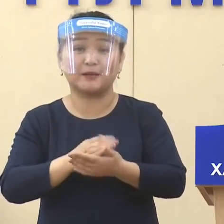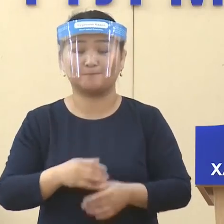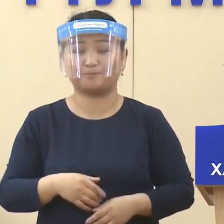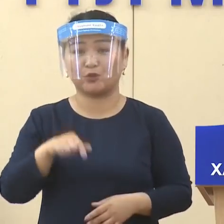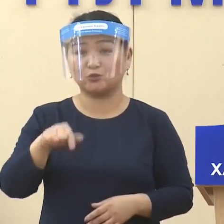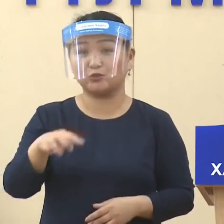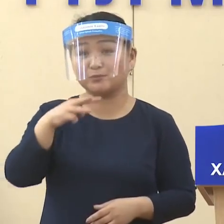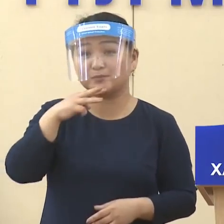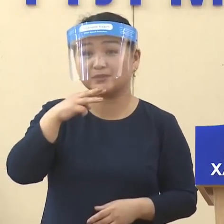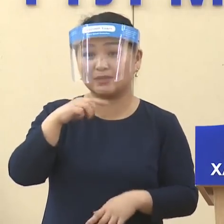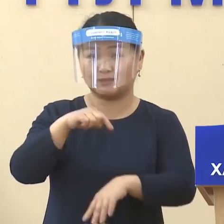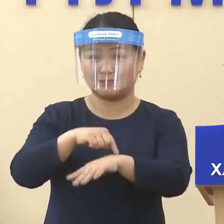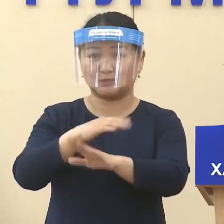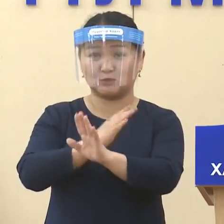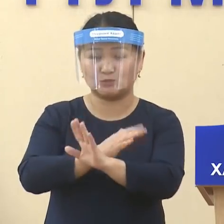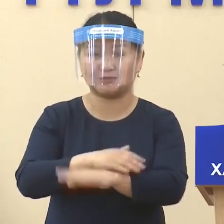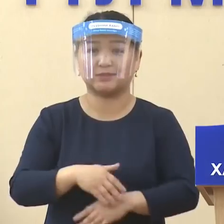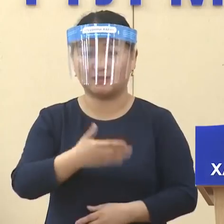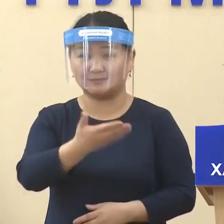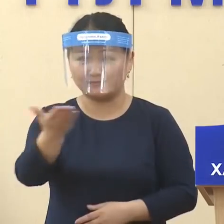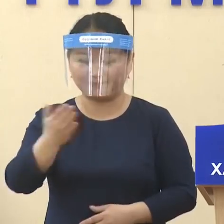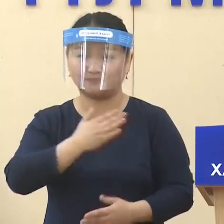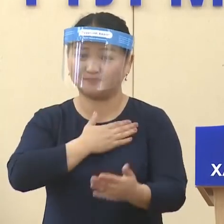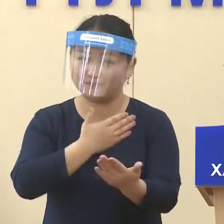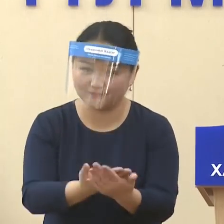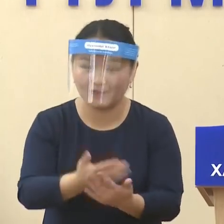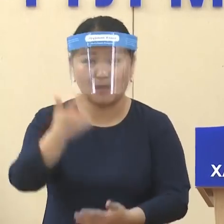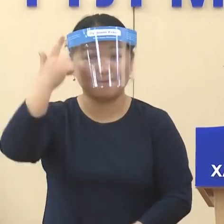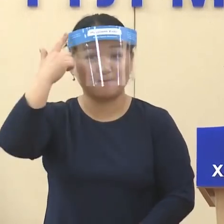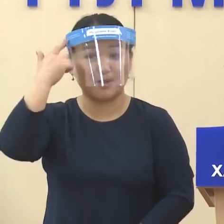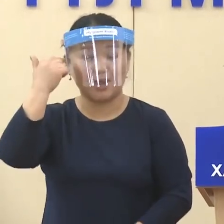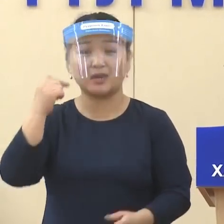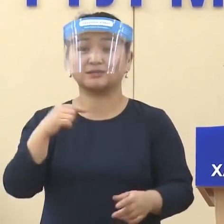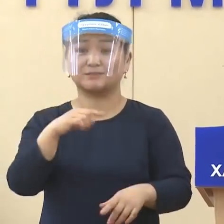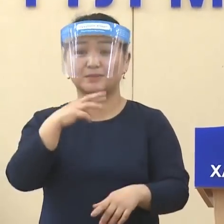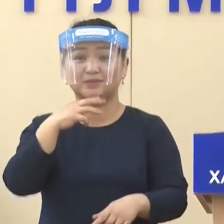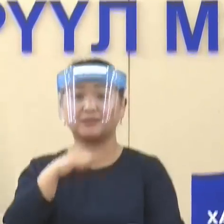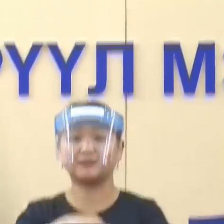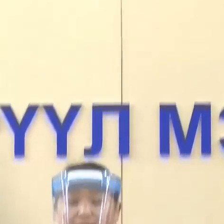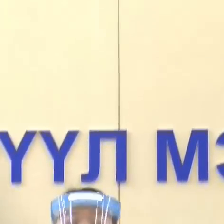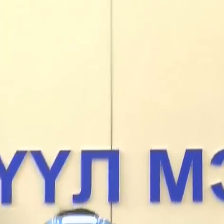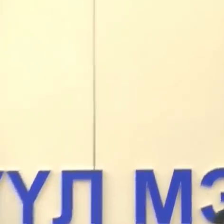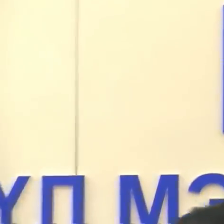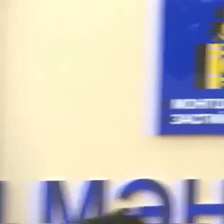ингээ өнөөдрийн хурал дуслаа. Та бүхэнд баярлалаа. Маргаашийн ээлжит турлаараа иргэн уулзъя.